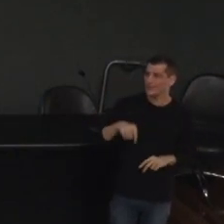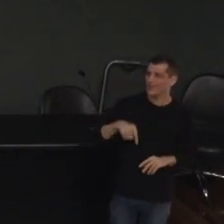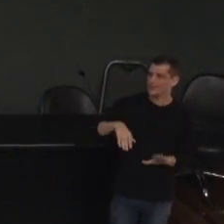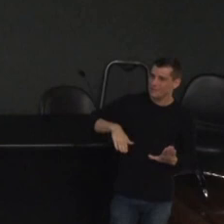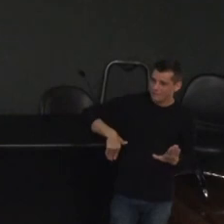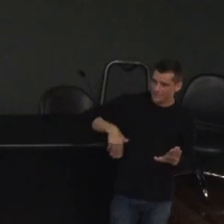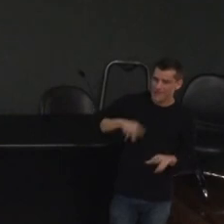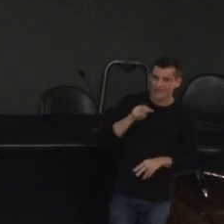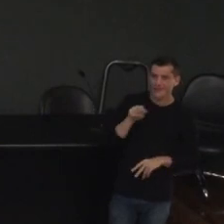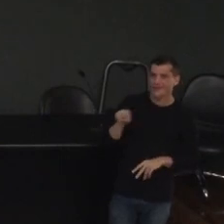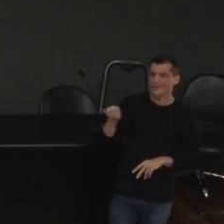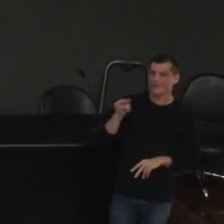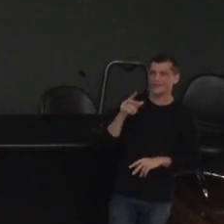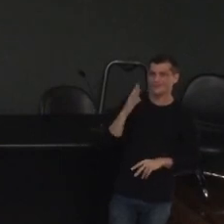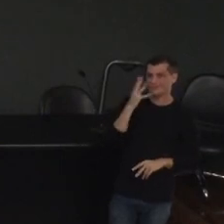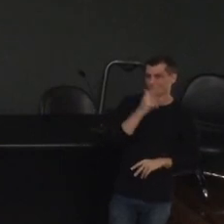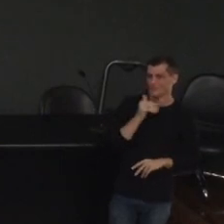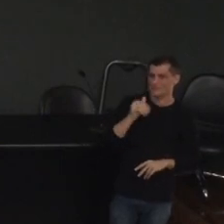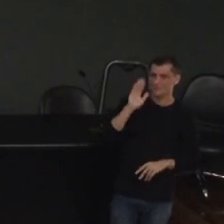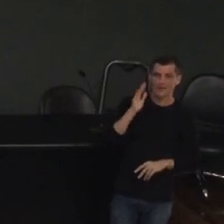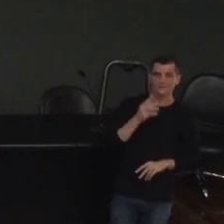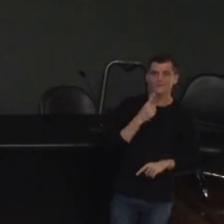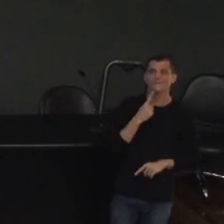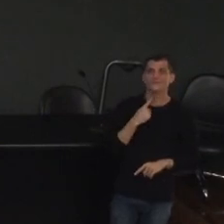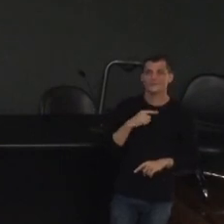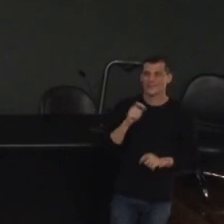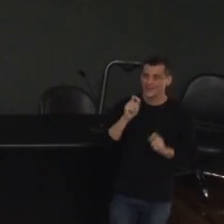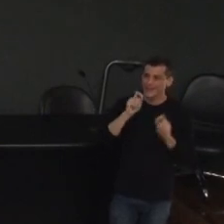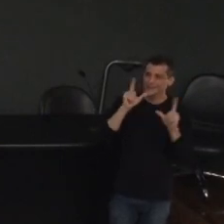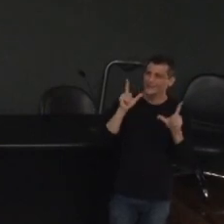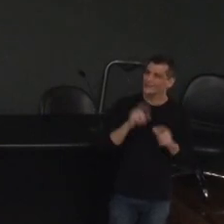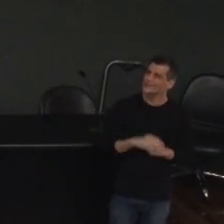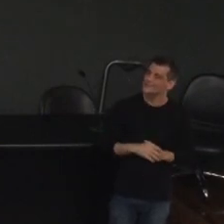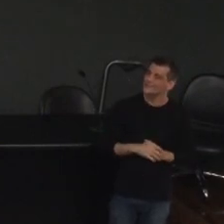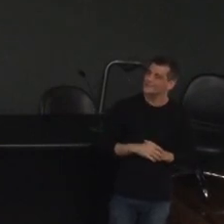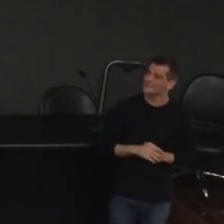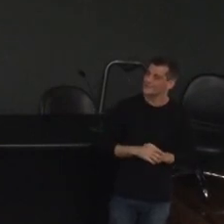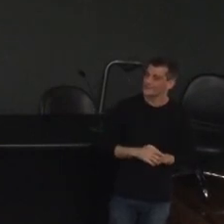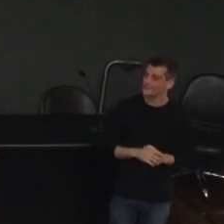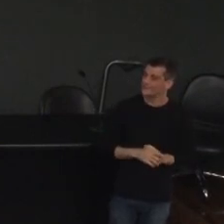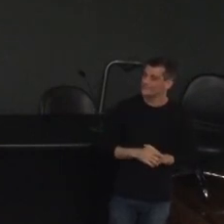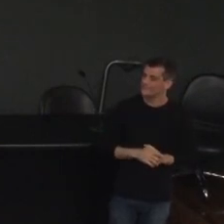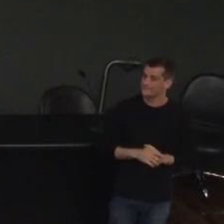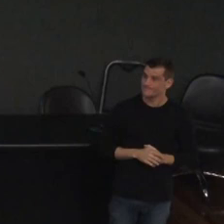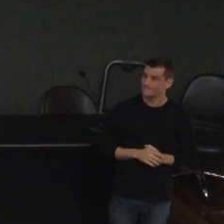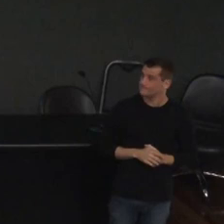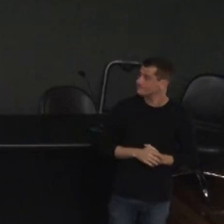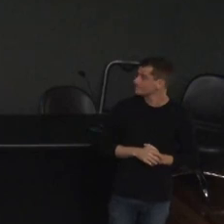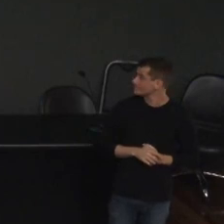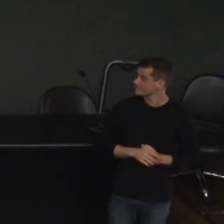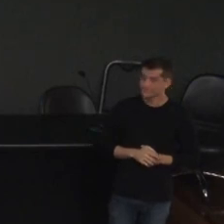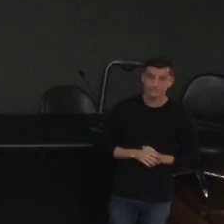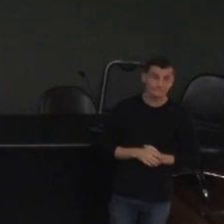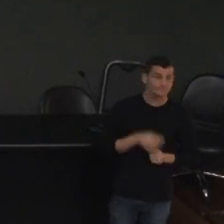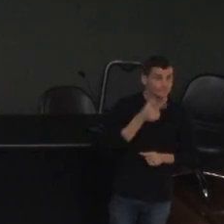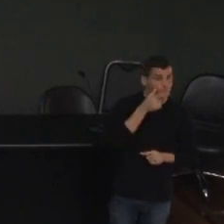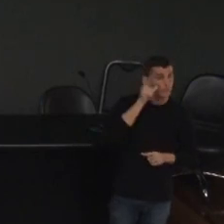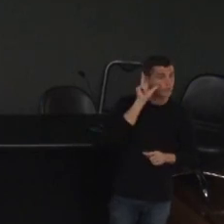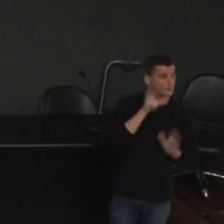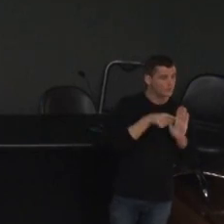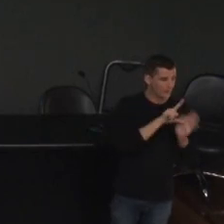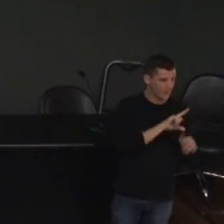de correr da vontade mas vamos lá sanções isso é bem importante ontem a gente tava conversando antes do curso